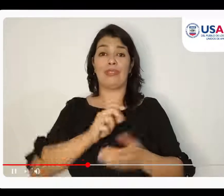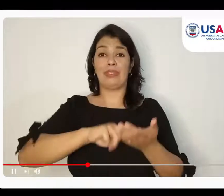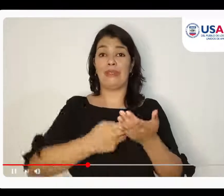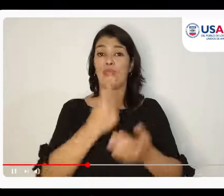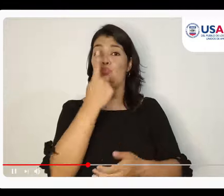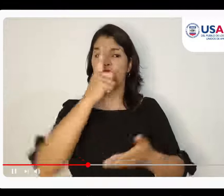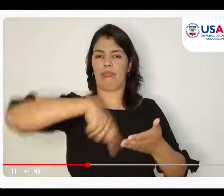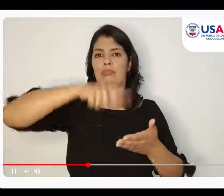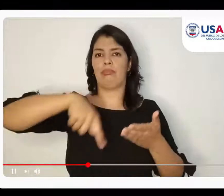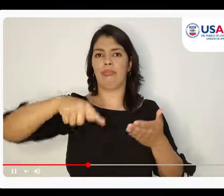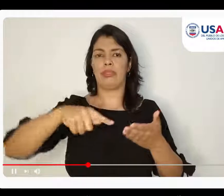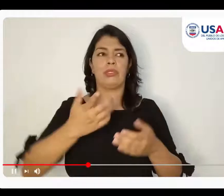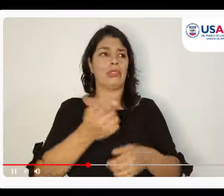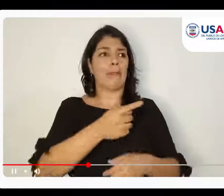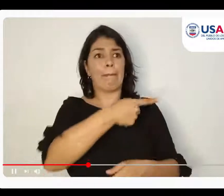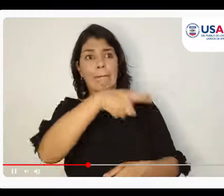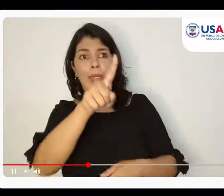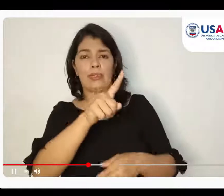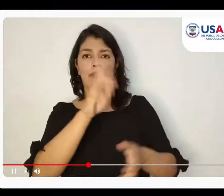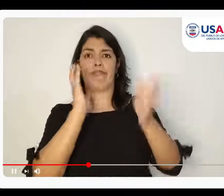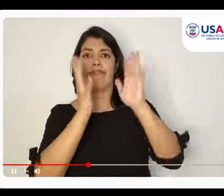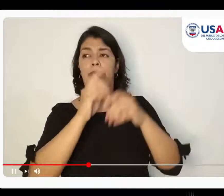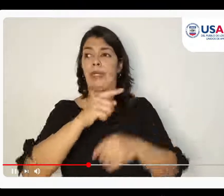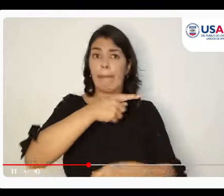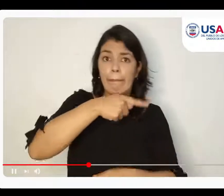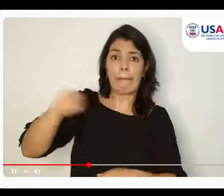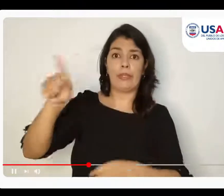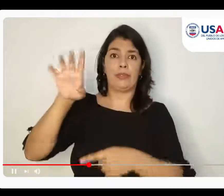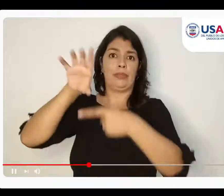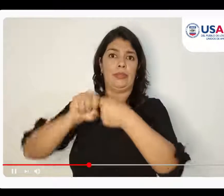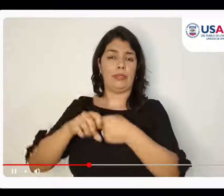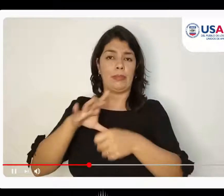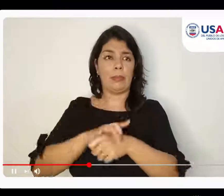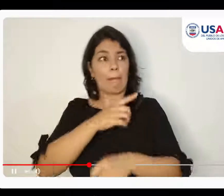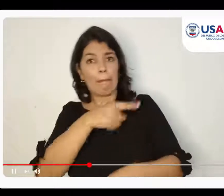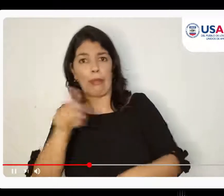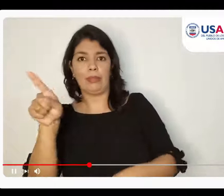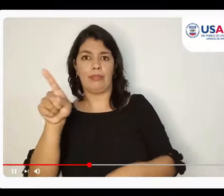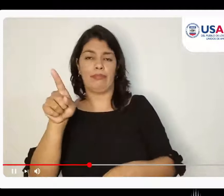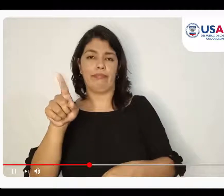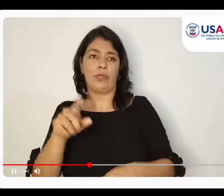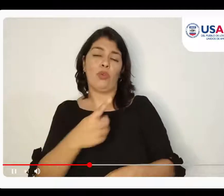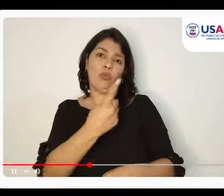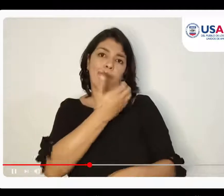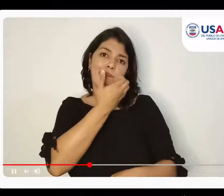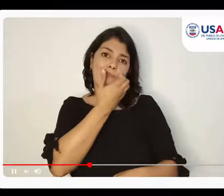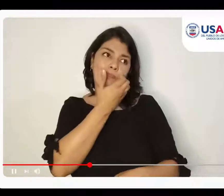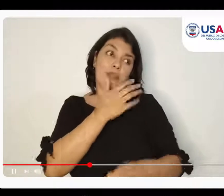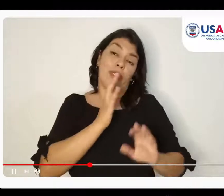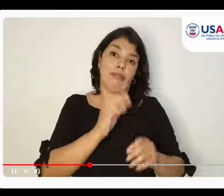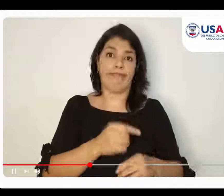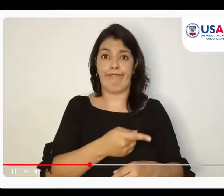para las comunicaciones, para las citas médicas, para todo, pero por lo menos hay. Y si nos vamos a los pueblos, por ejemplo,